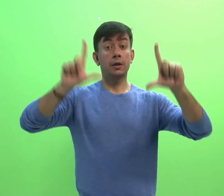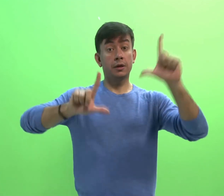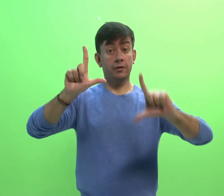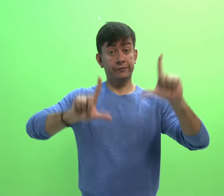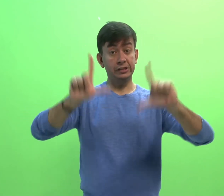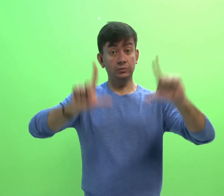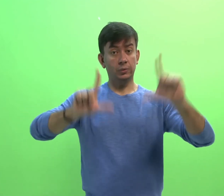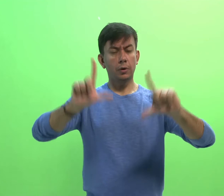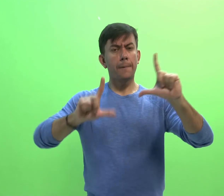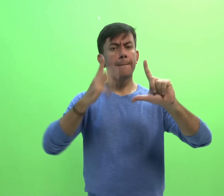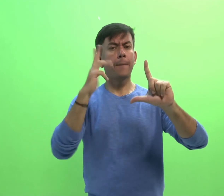Olhe o movimento